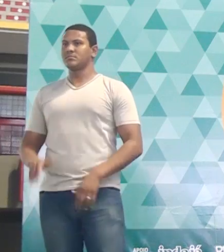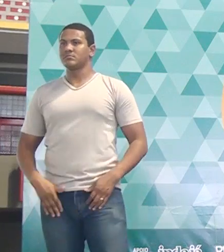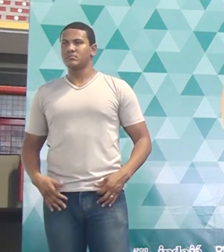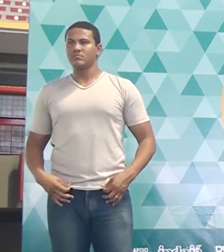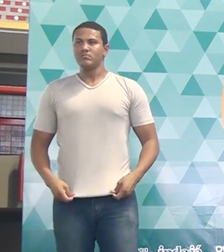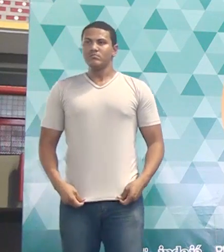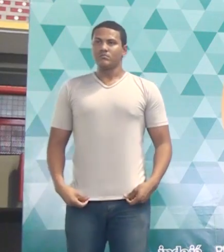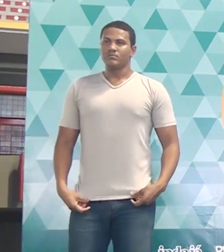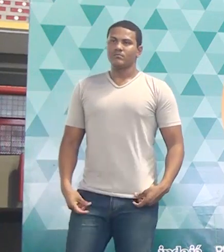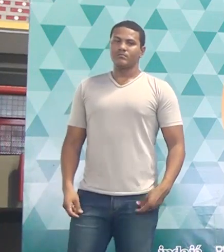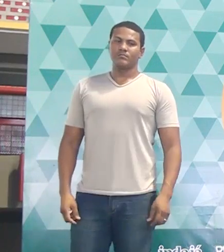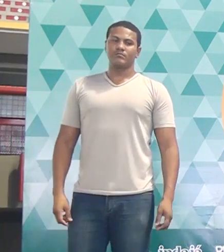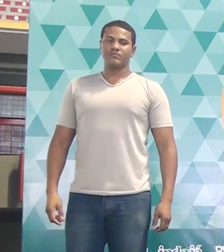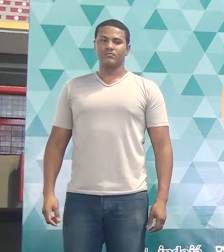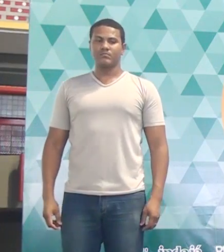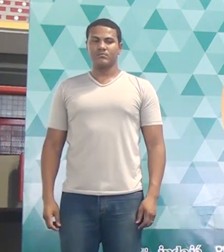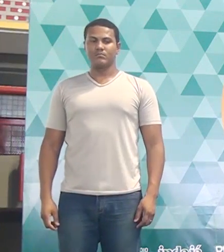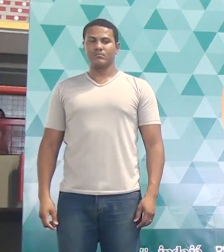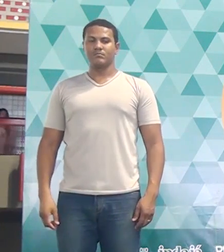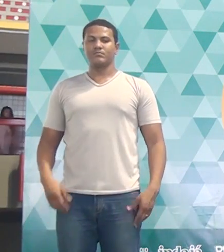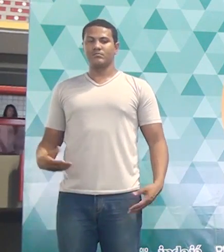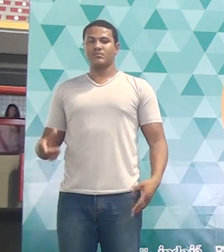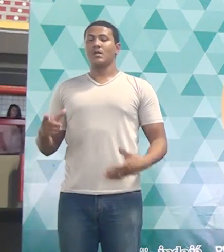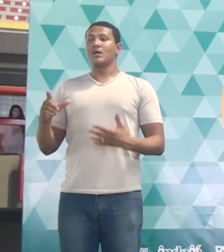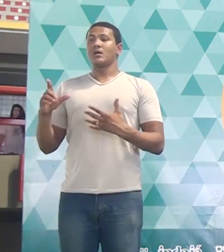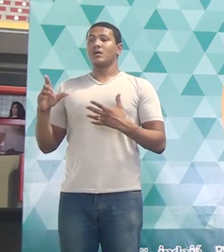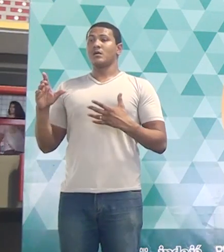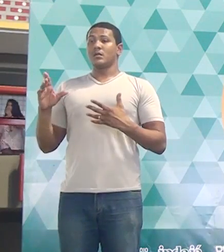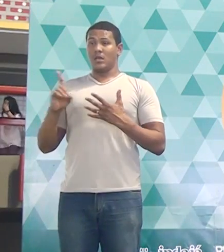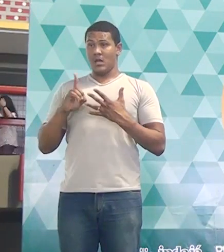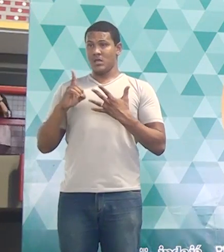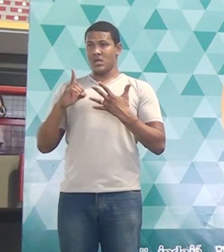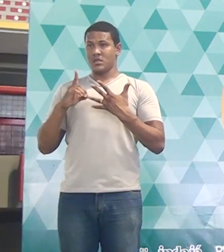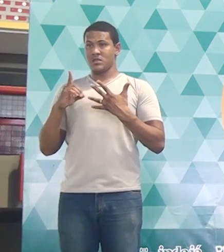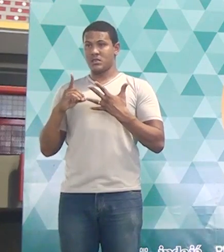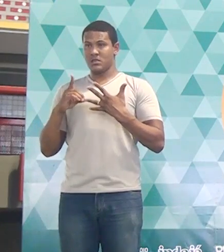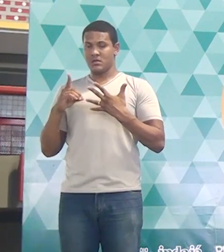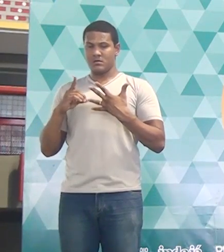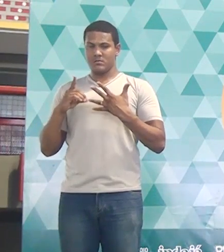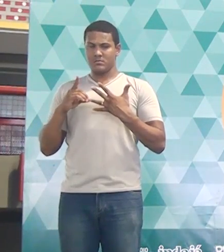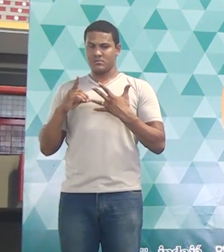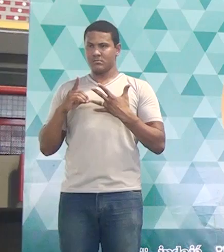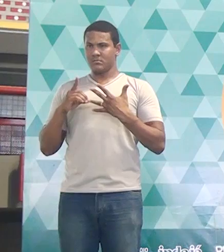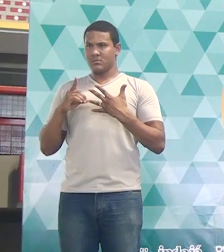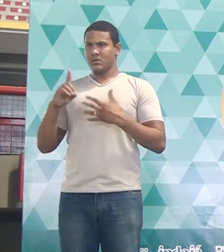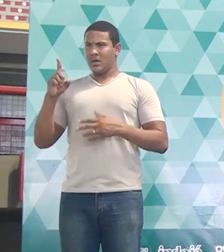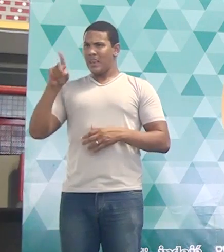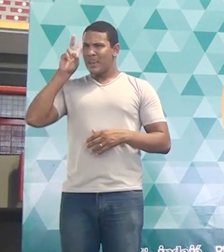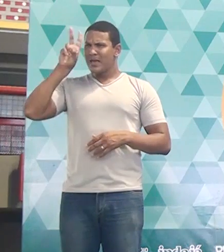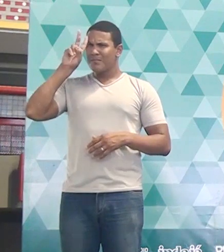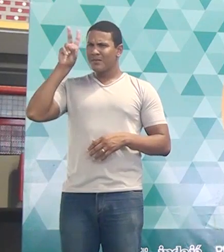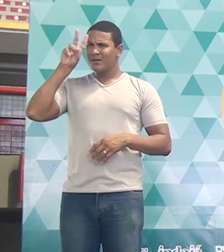D. H2S é um hidrácido. Você lembra o que é hidrácido?